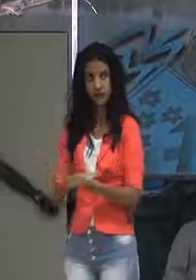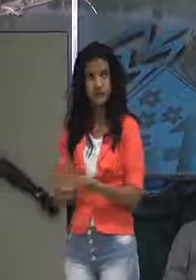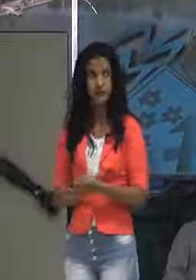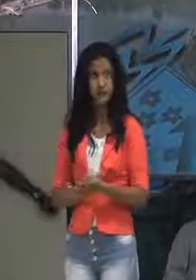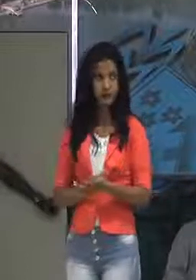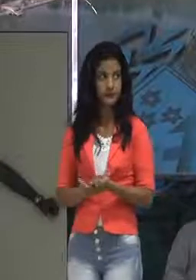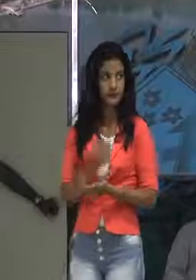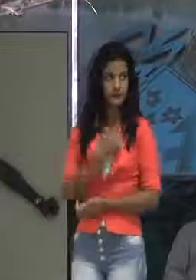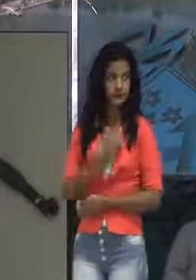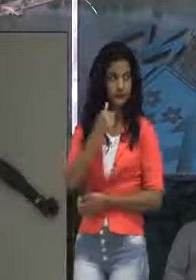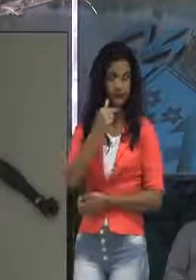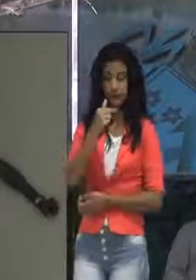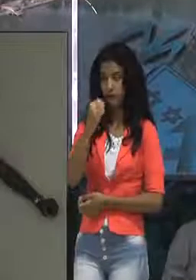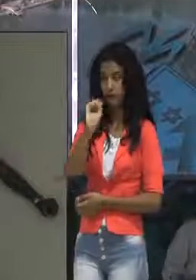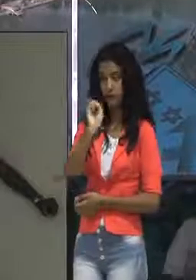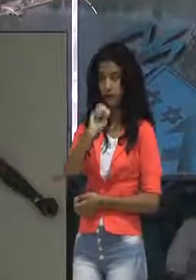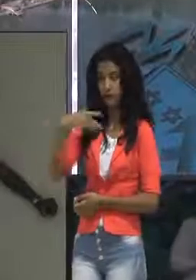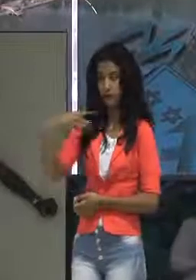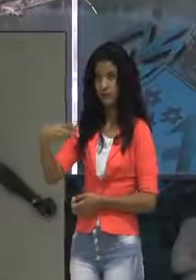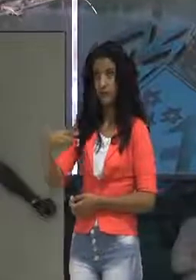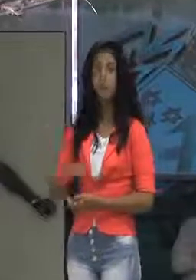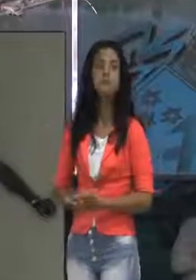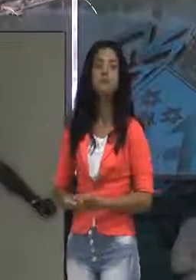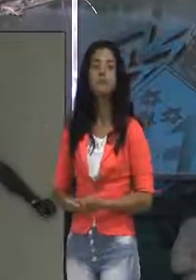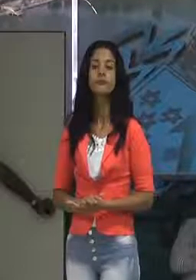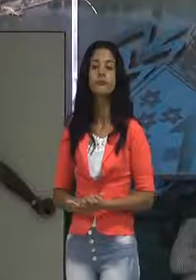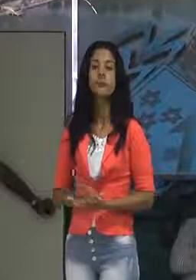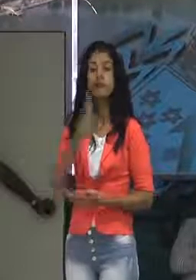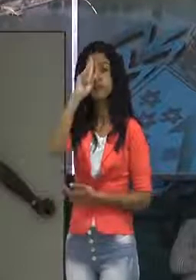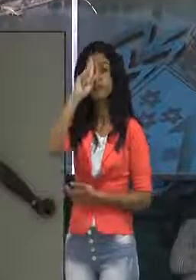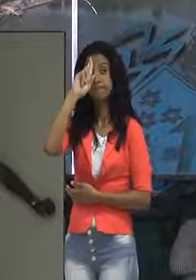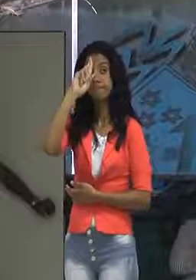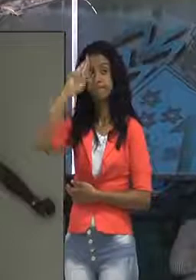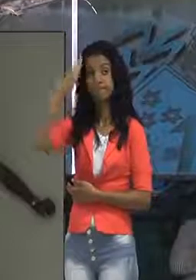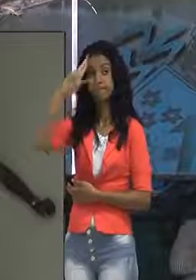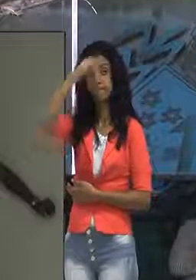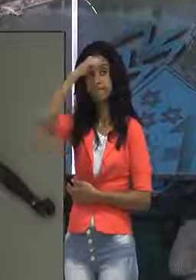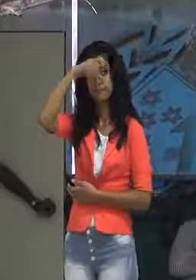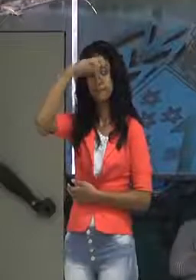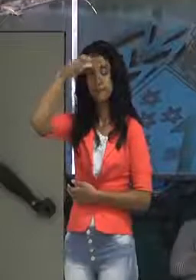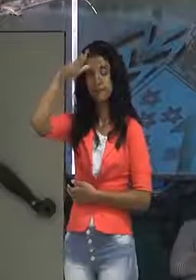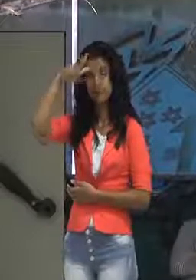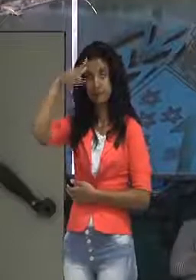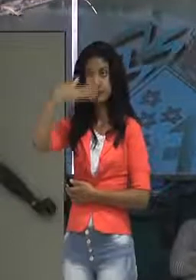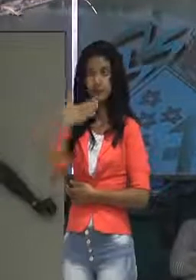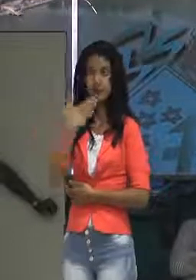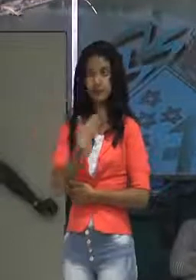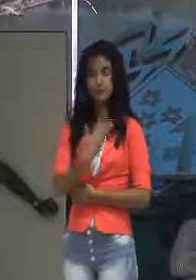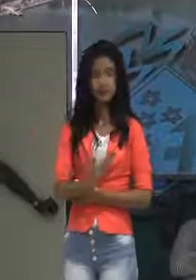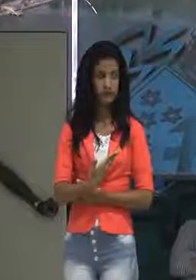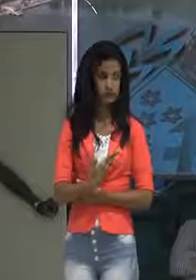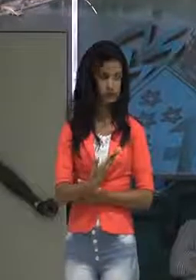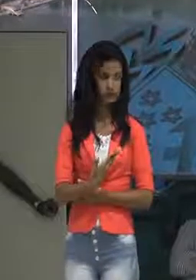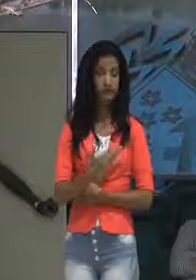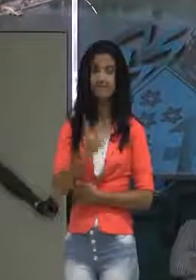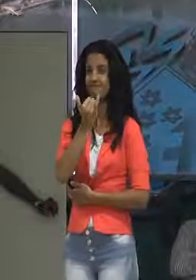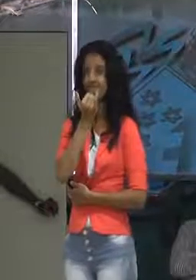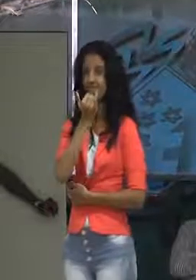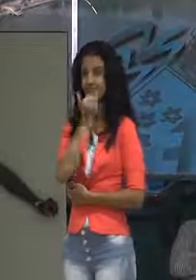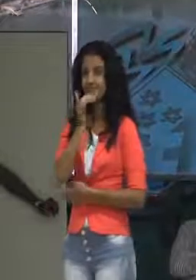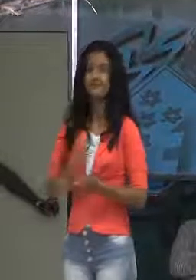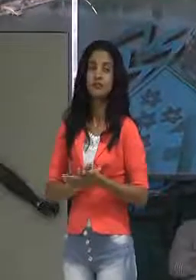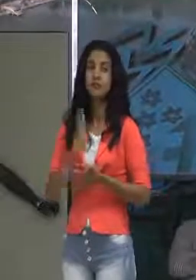Indicação 783. O excelentíssimo prefeito indica ao vereador